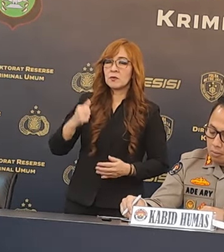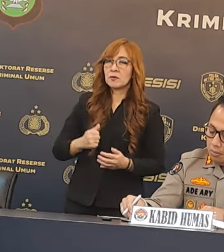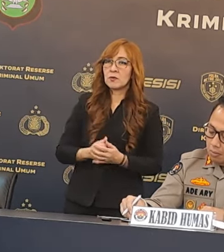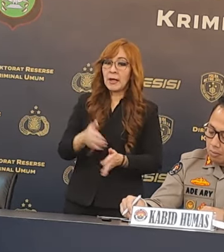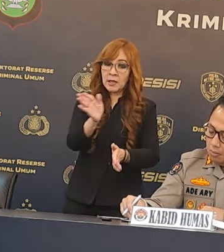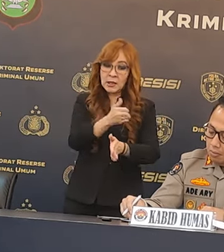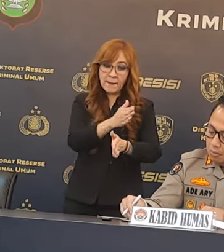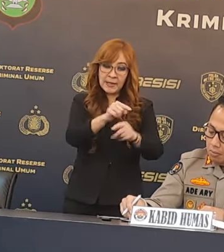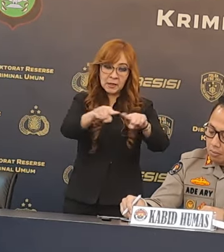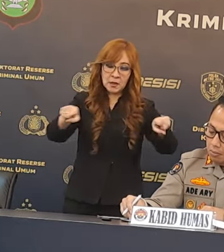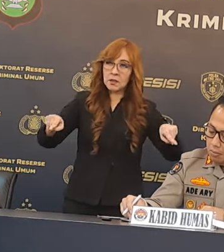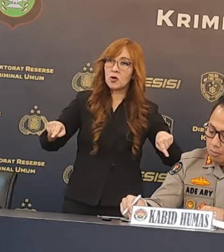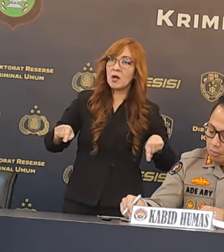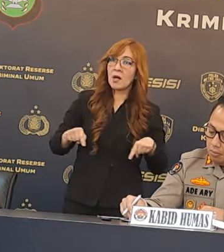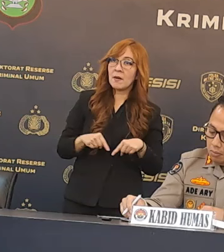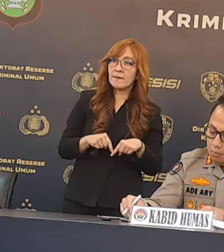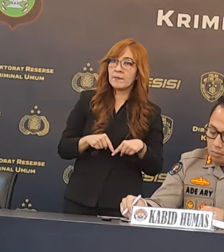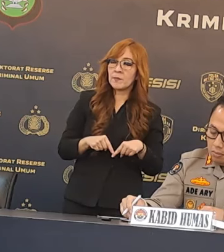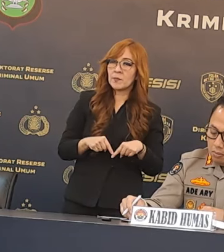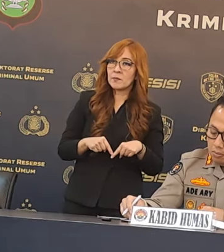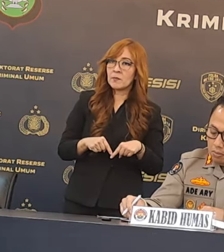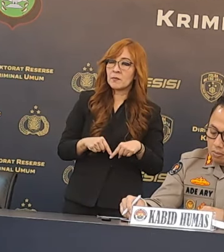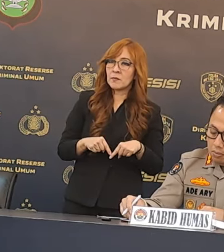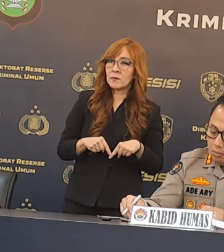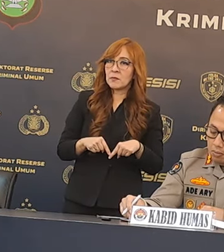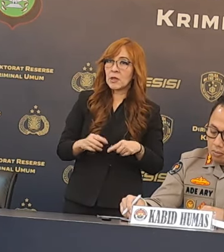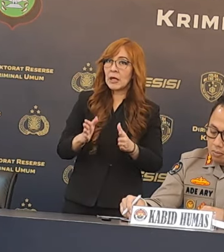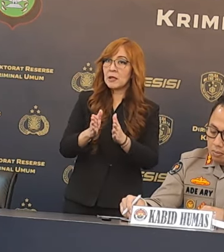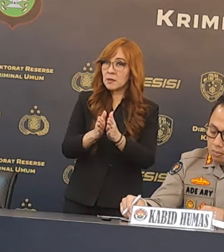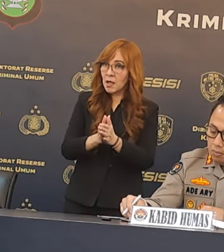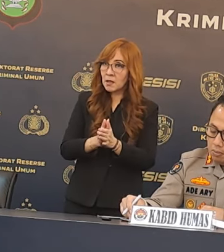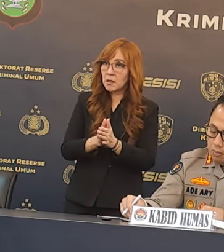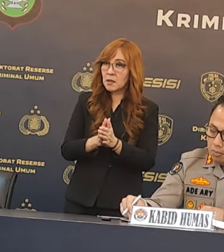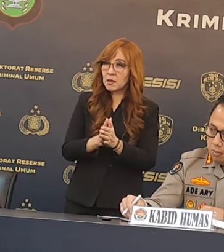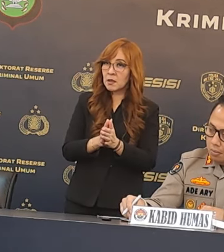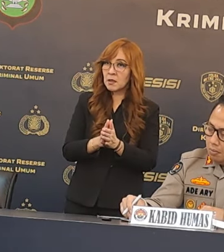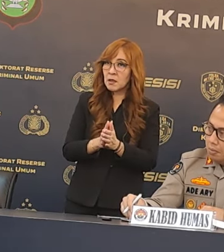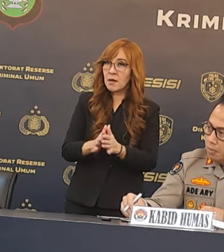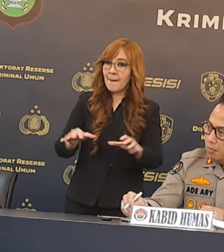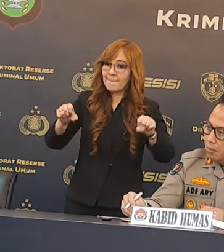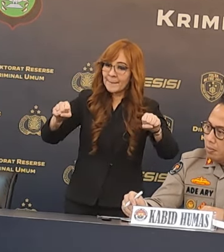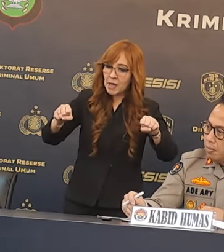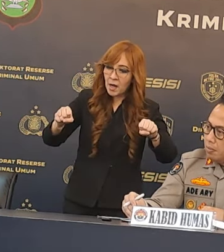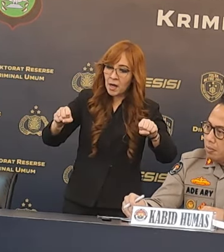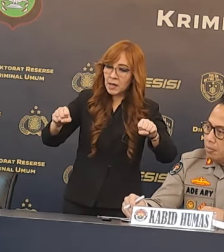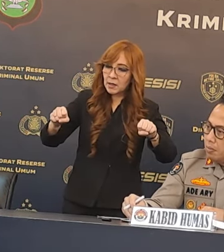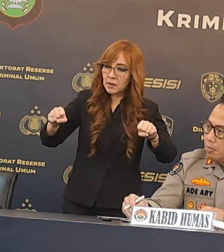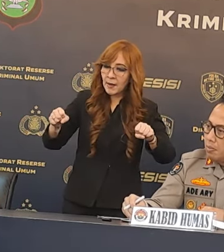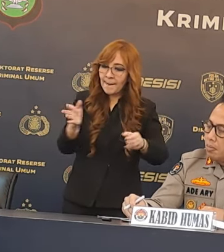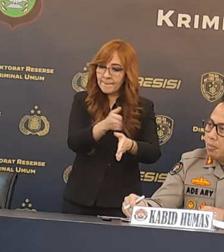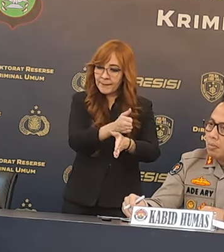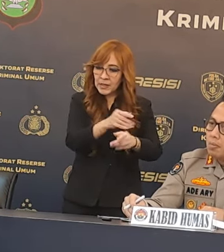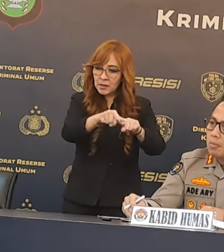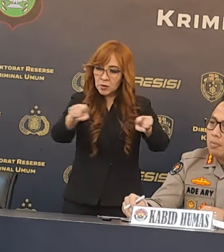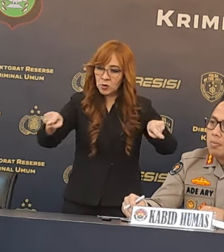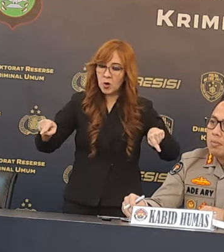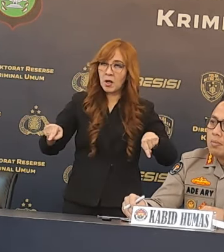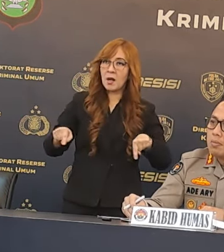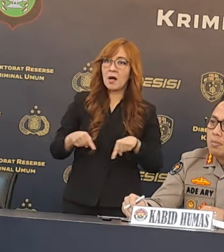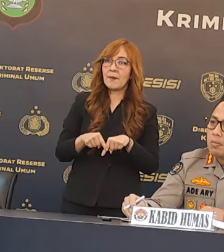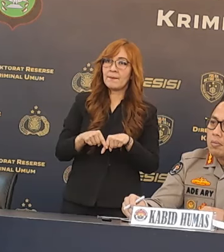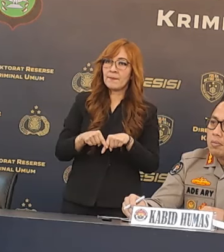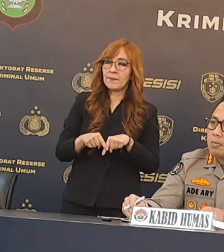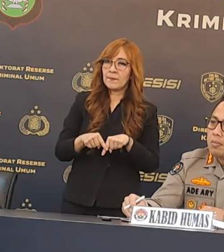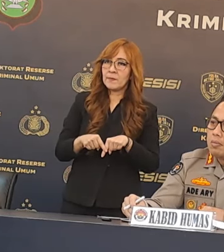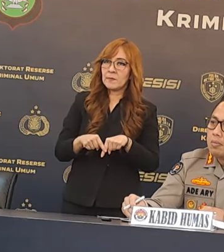ke pinggir tepi kolam dan pegangan di pinggiran kolam, kemudian